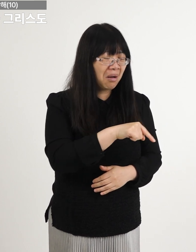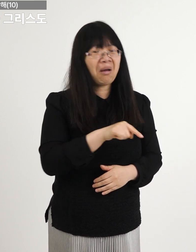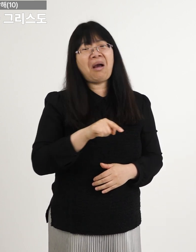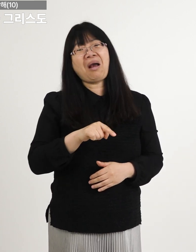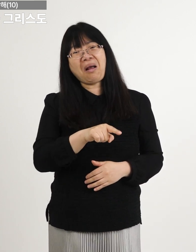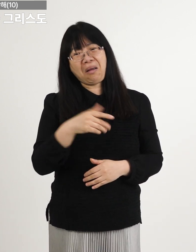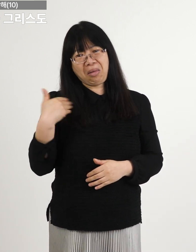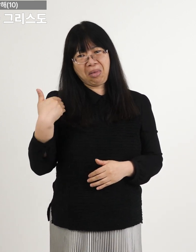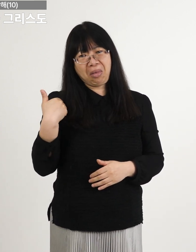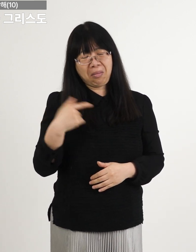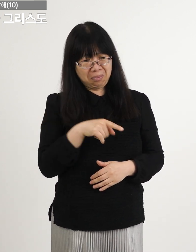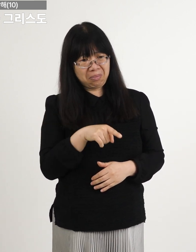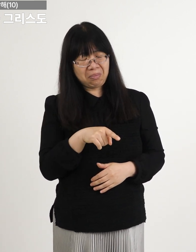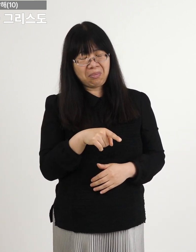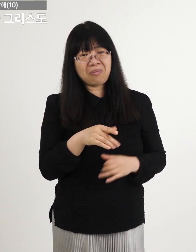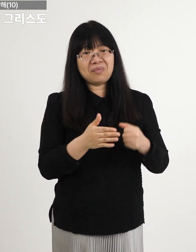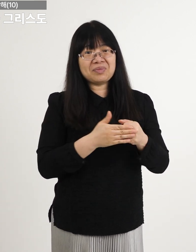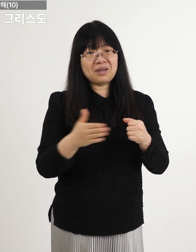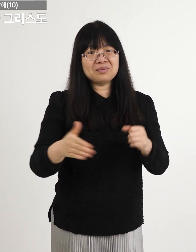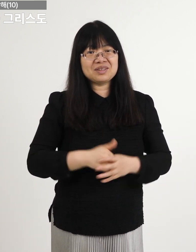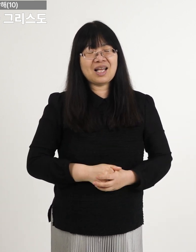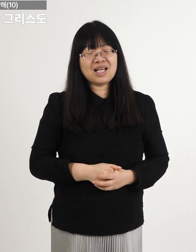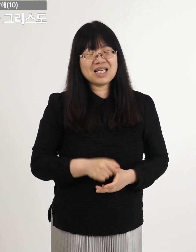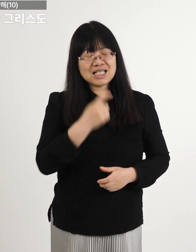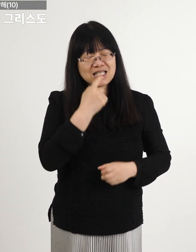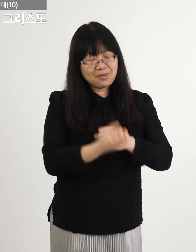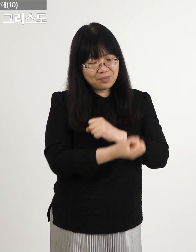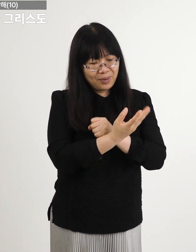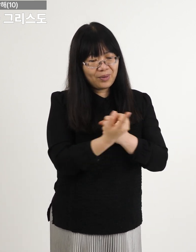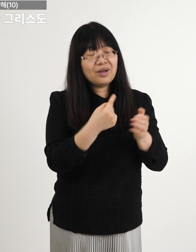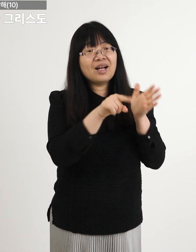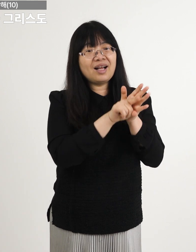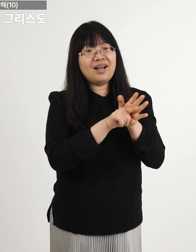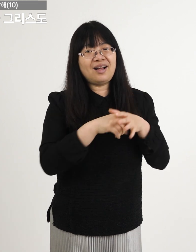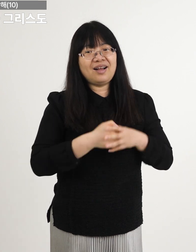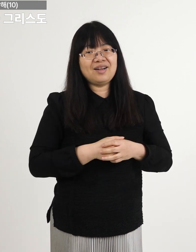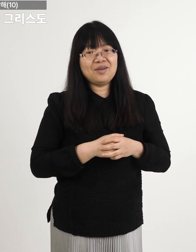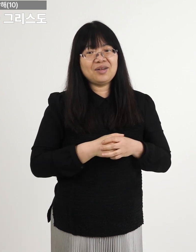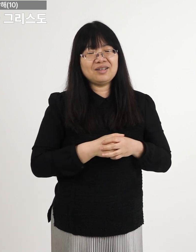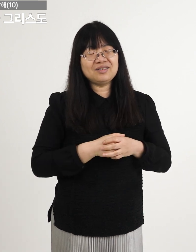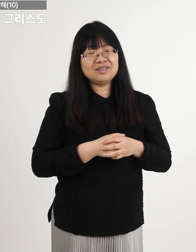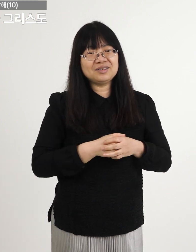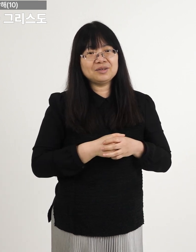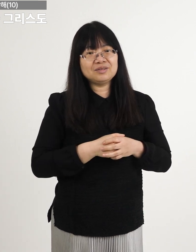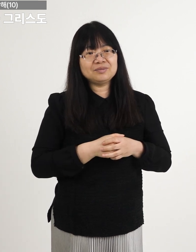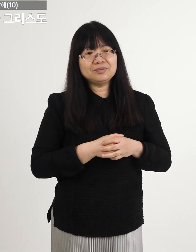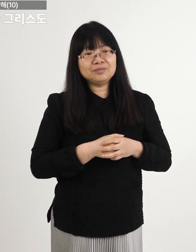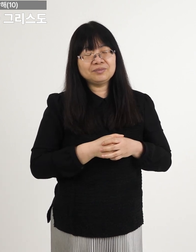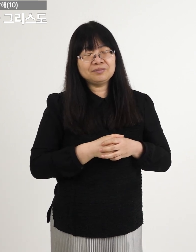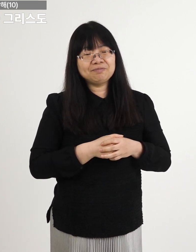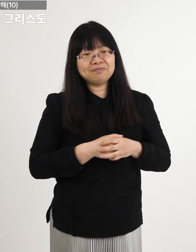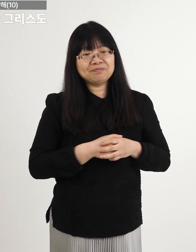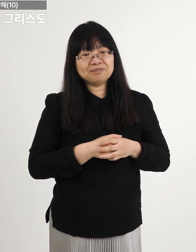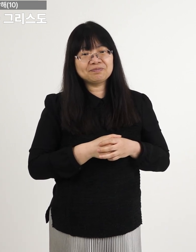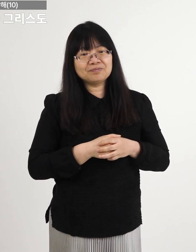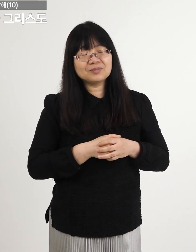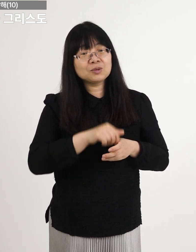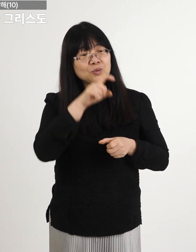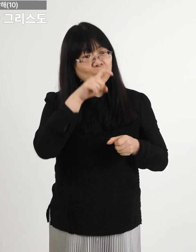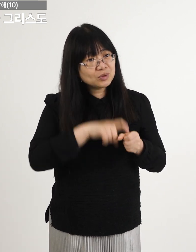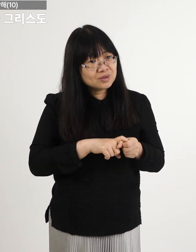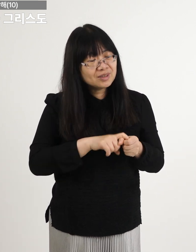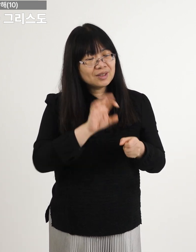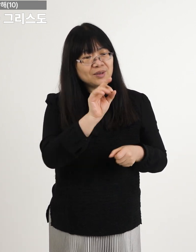저것도 모르겠지 해서 항복 받아내고 많은 것이 욥기의